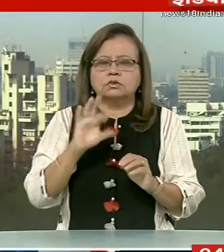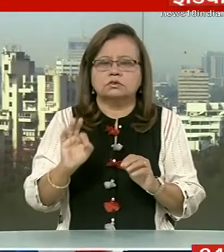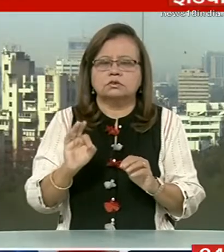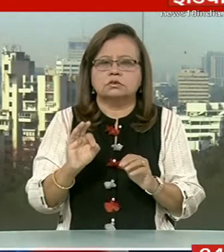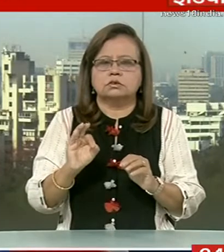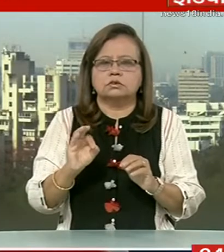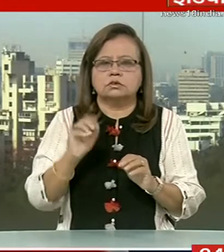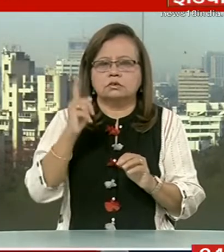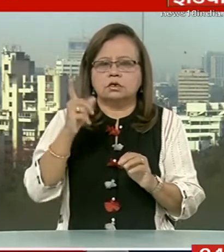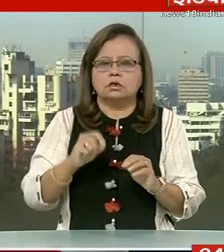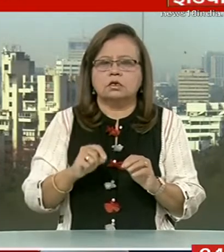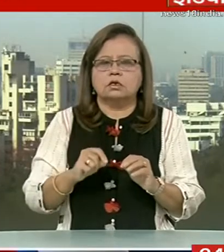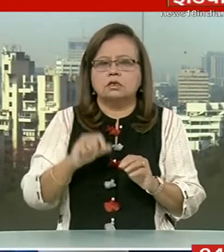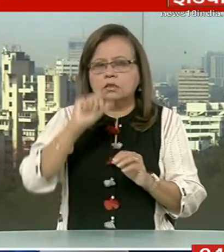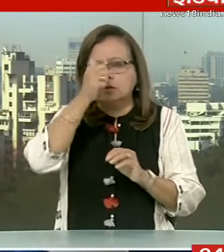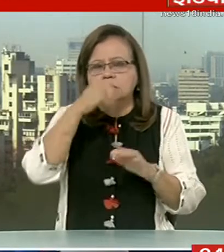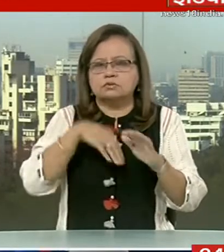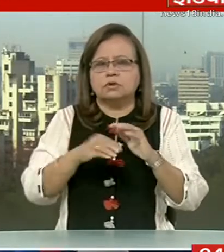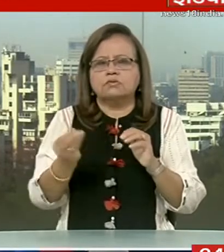सबस्क्राइब